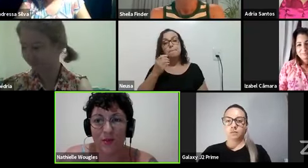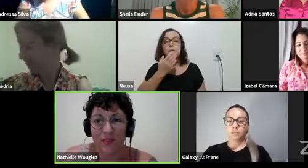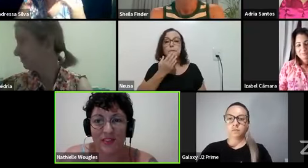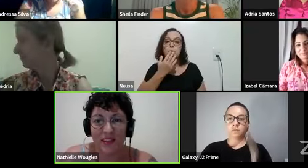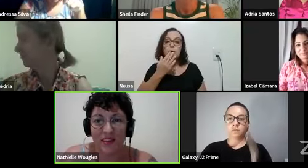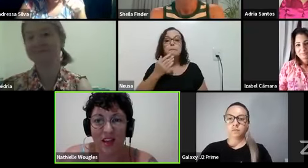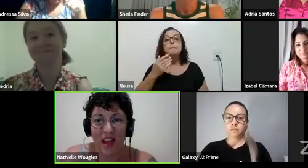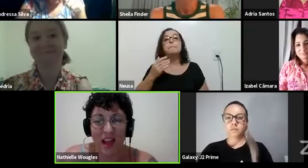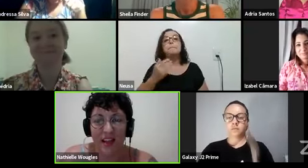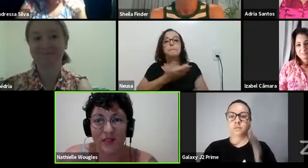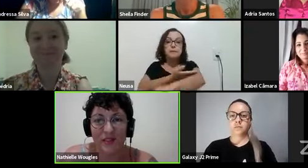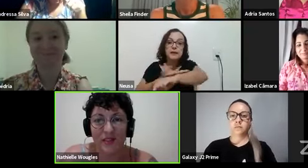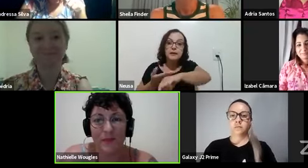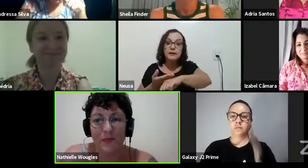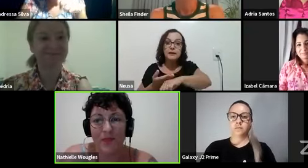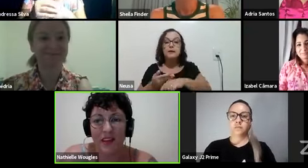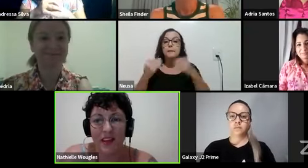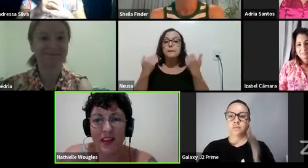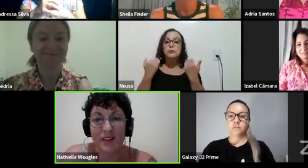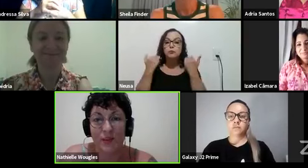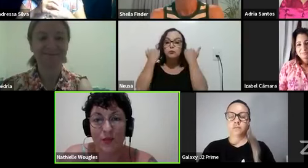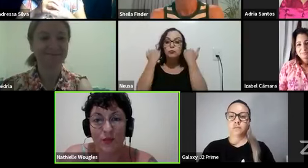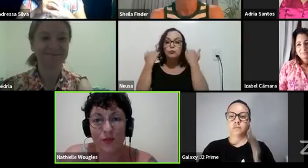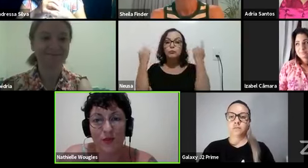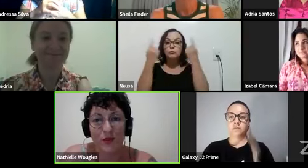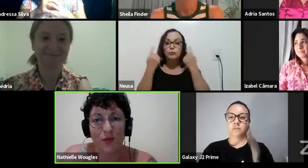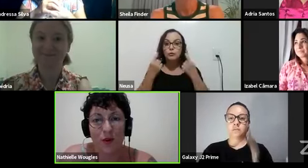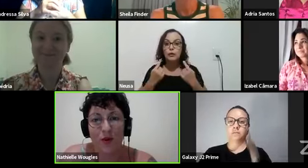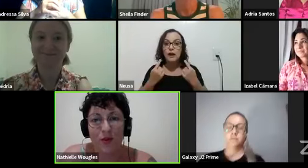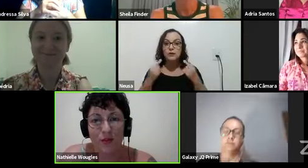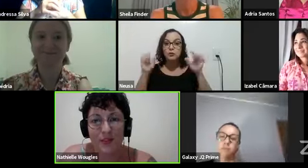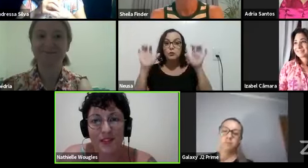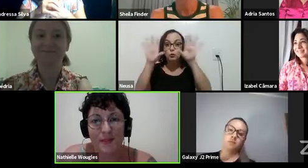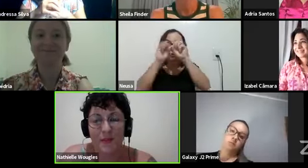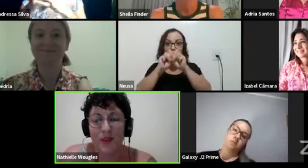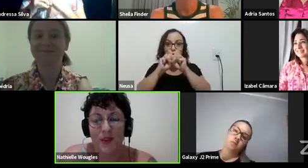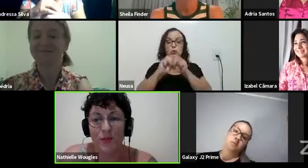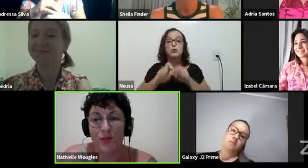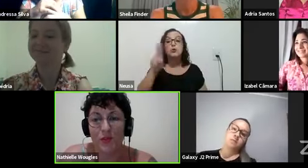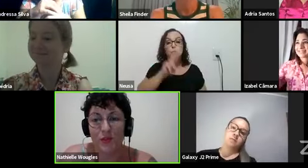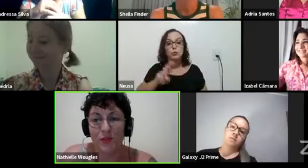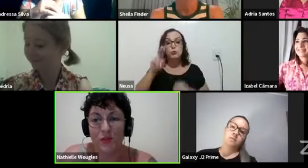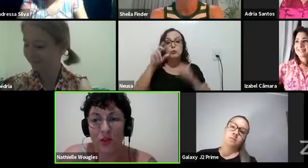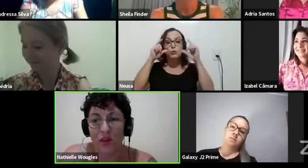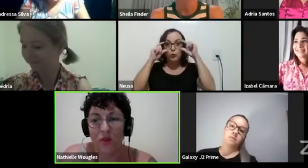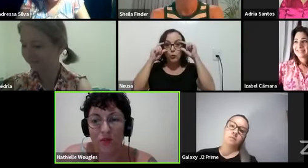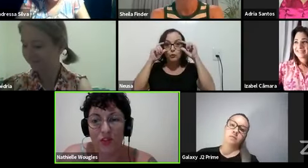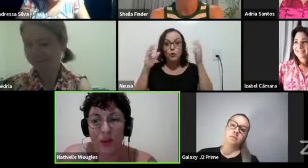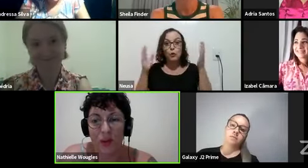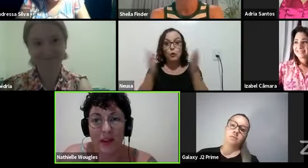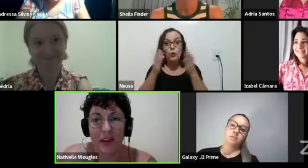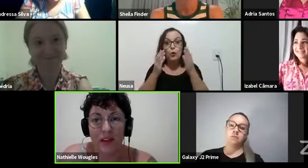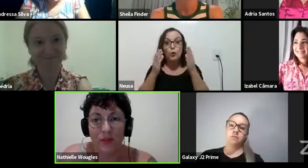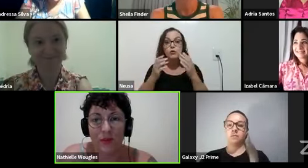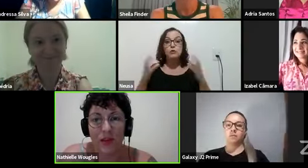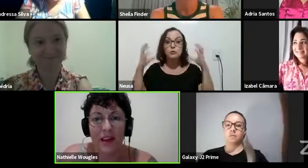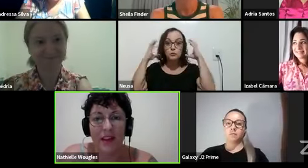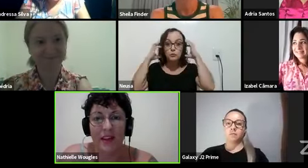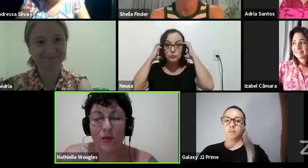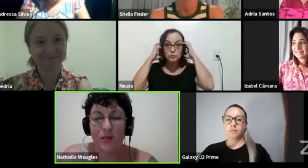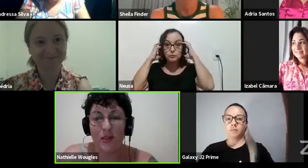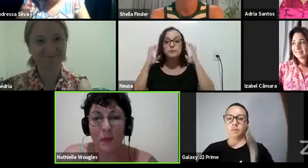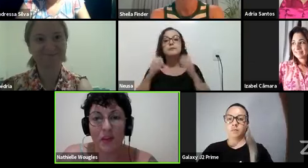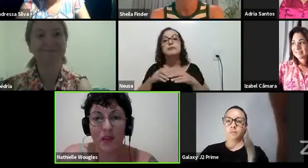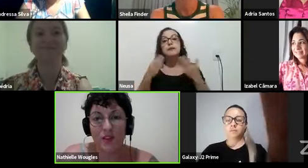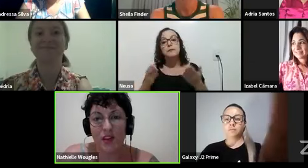cabelos curtos, enrolados, escuros, uso óculos, uso hoje um fone concha preto